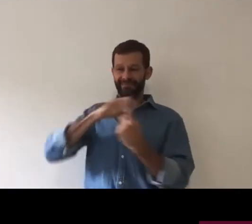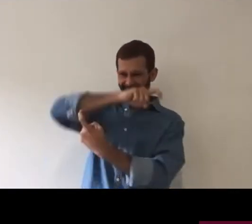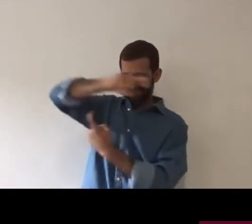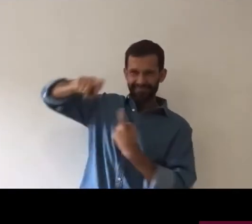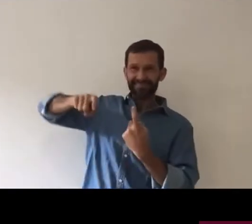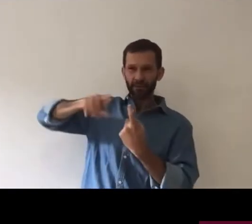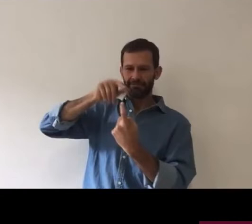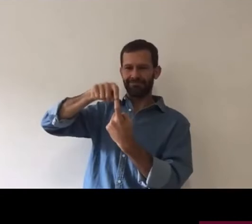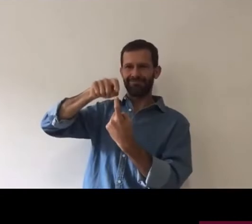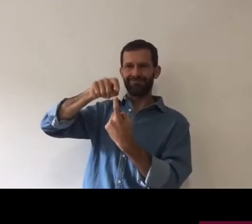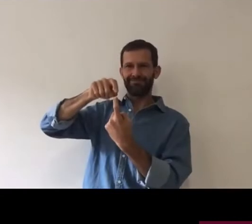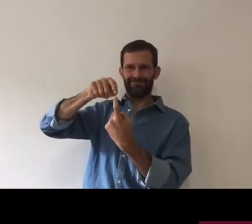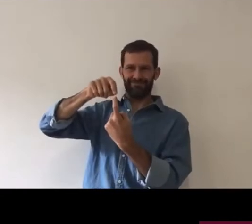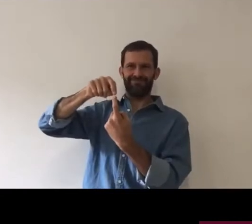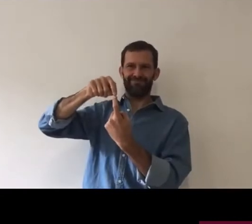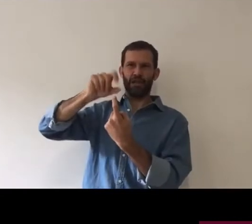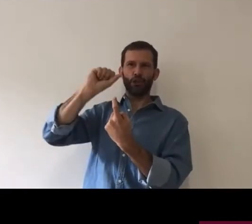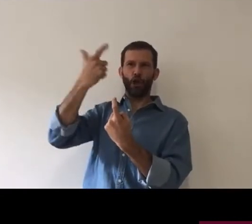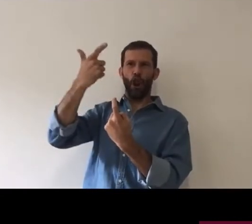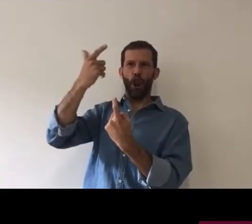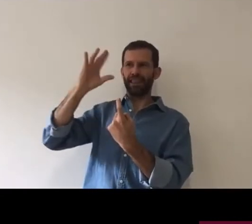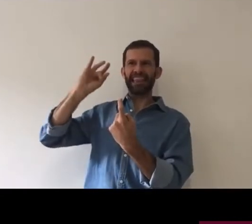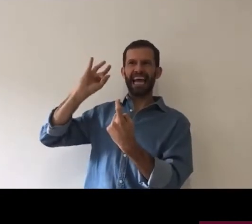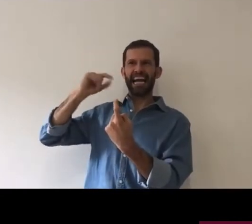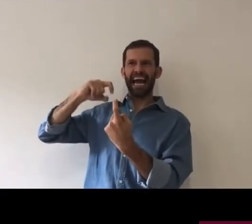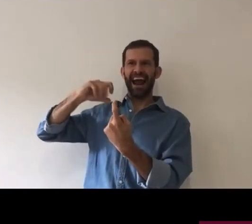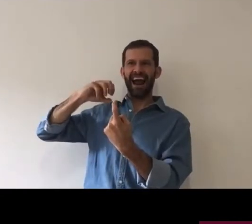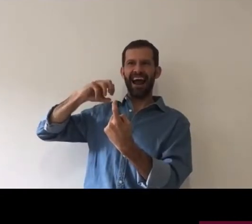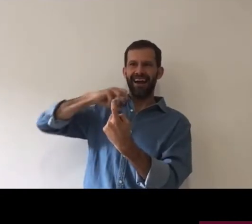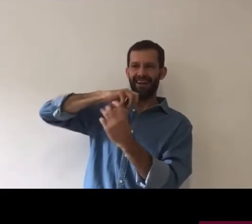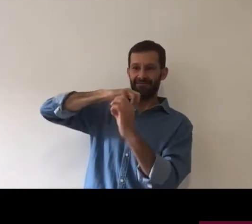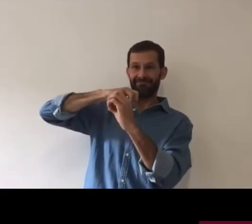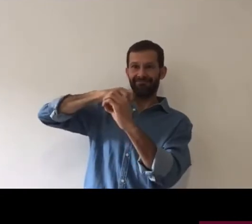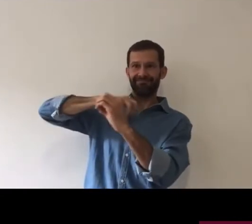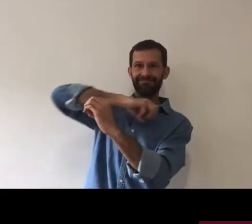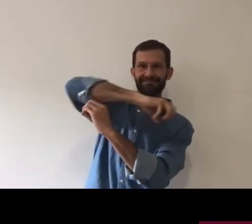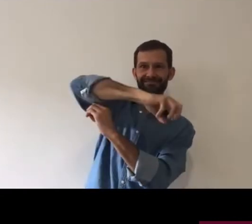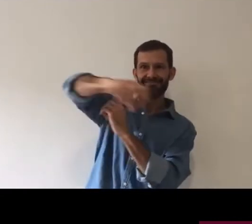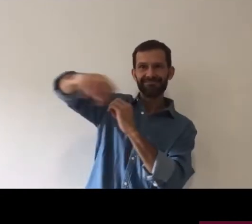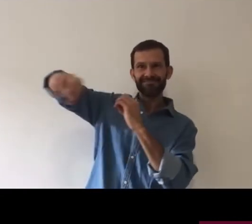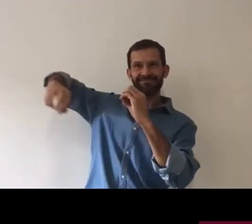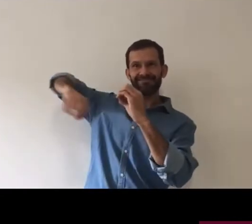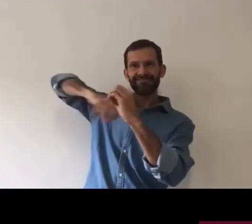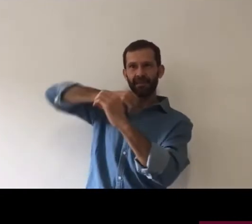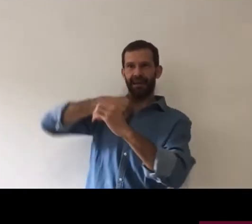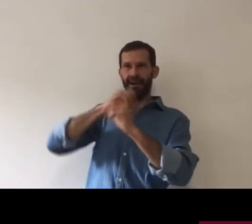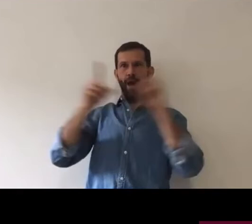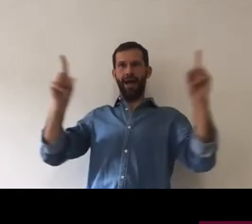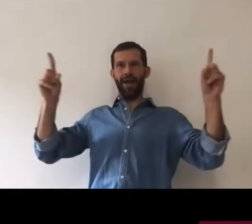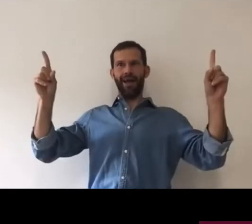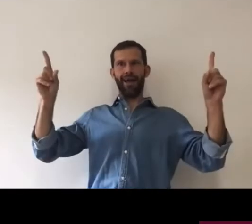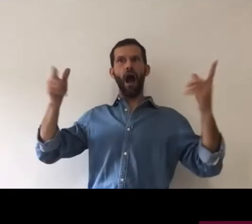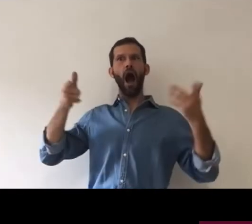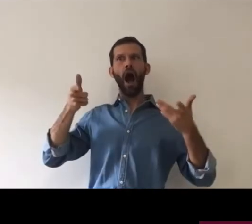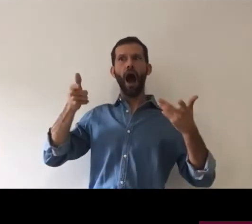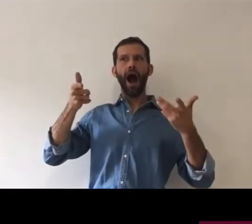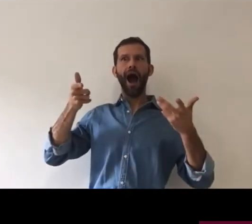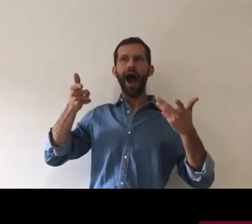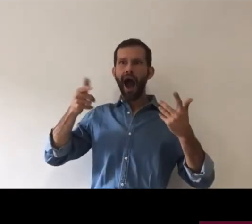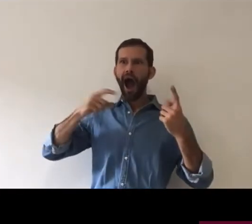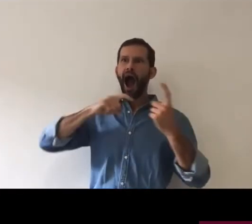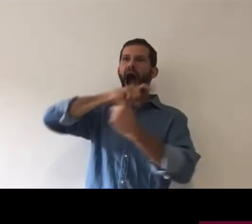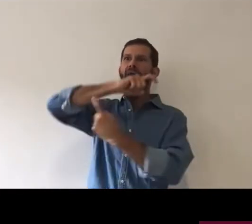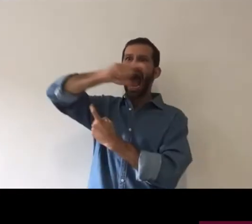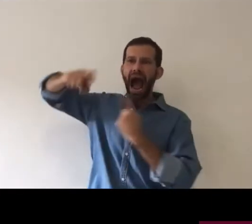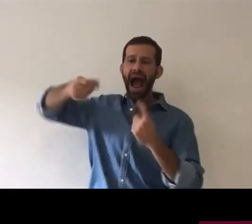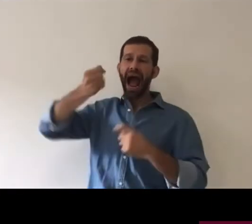menos. Hay una cierta base de iconicidad. Cuando yo este signo represento en primera instancia, en el centro está el sol y la